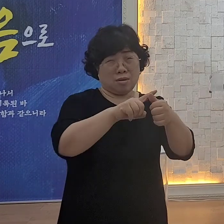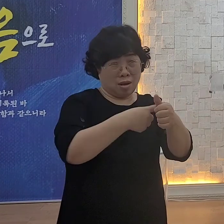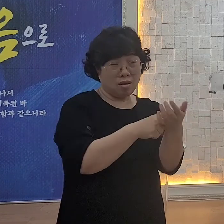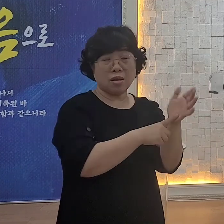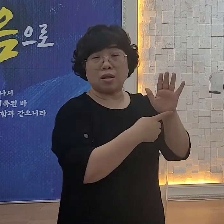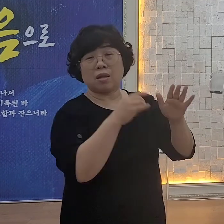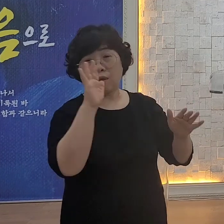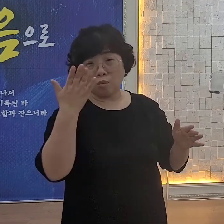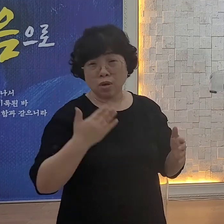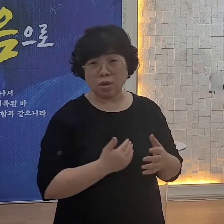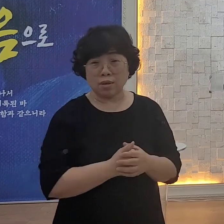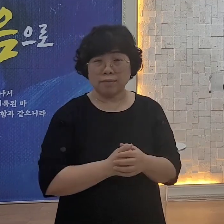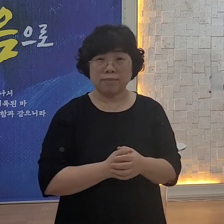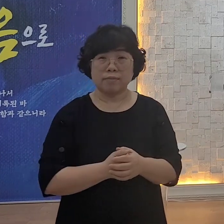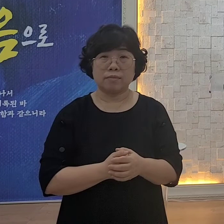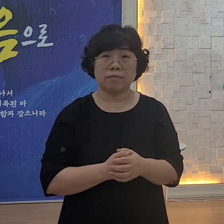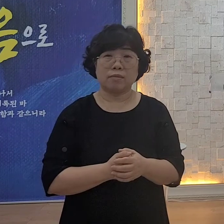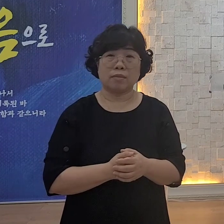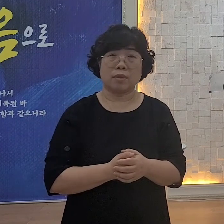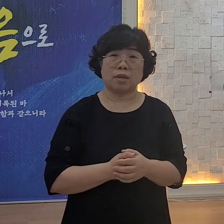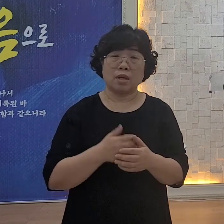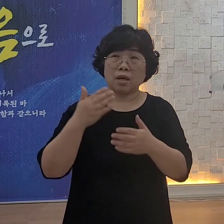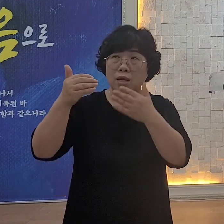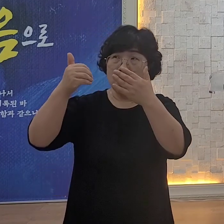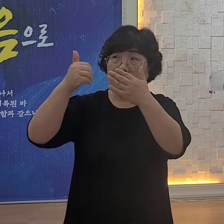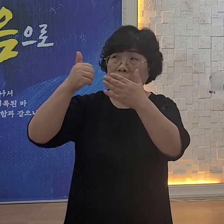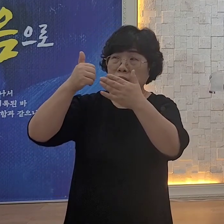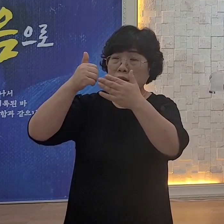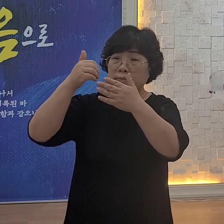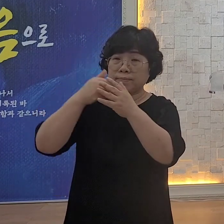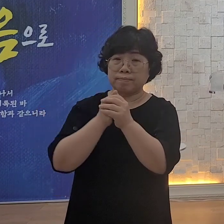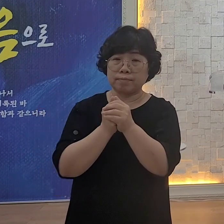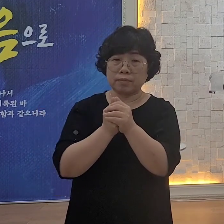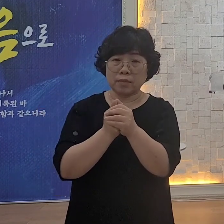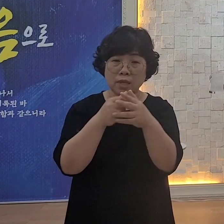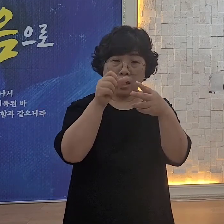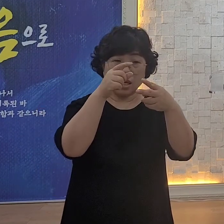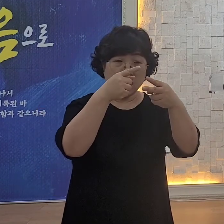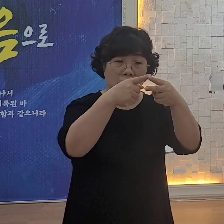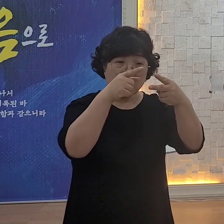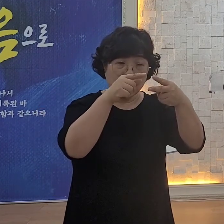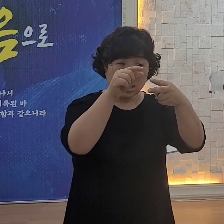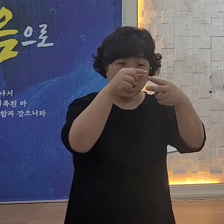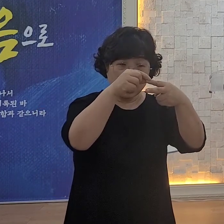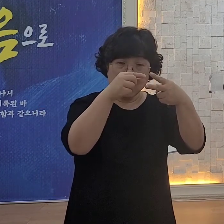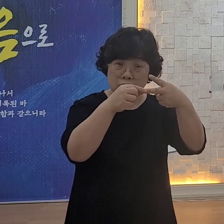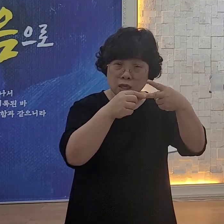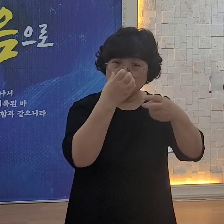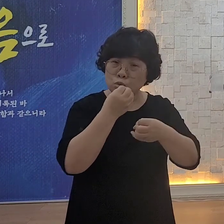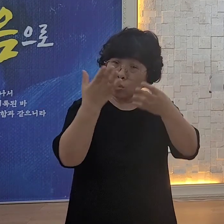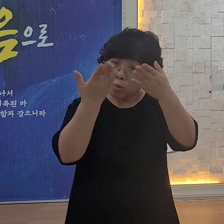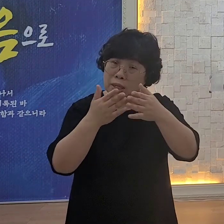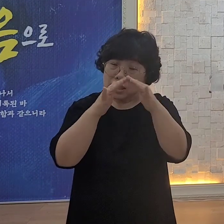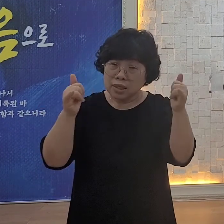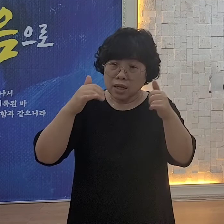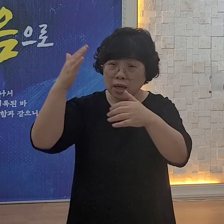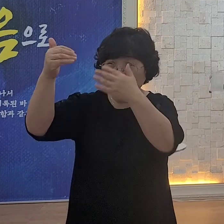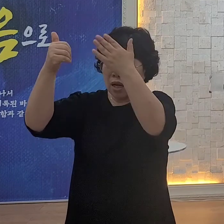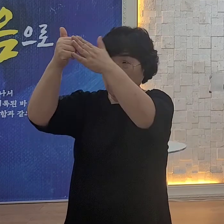이어서 보면 이 축복을 받은 자가 하나님께 영광을 돌리는 이런 삶을 살게 되는